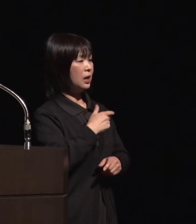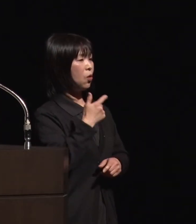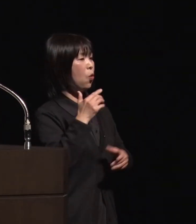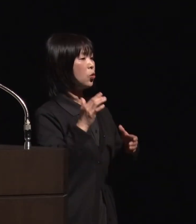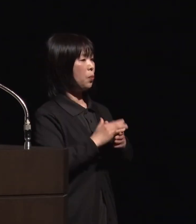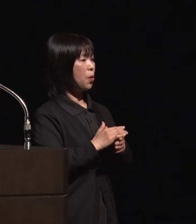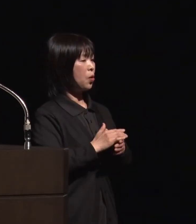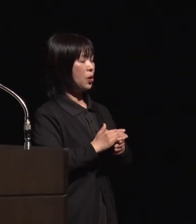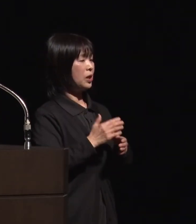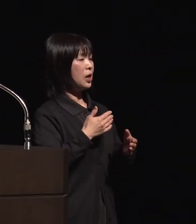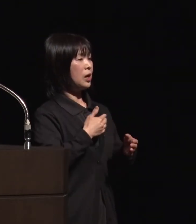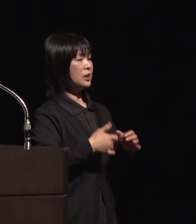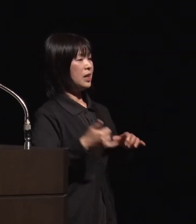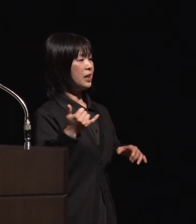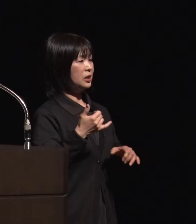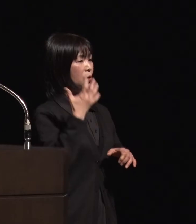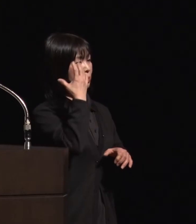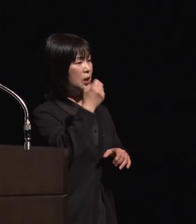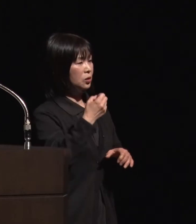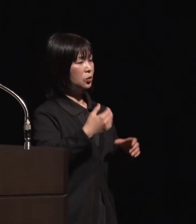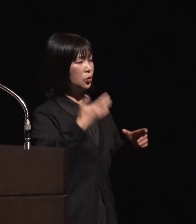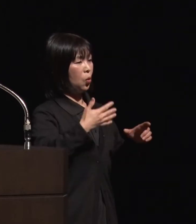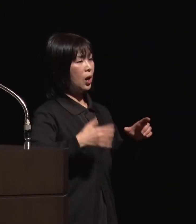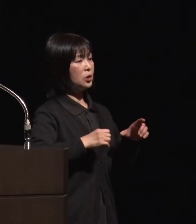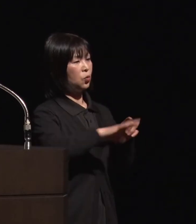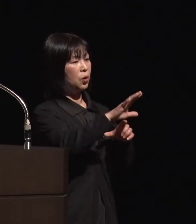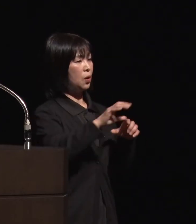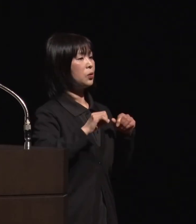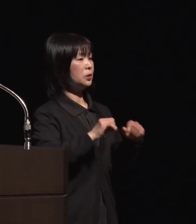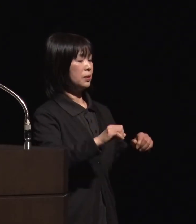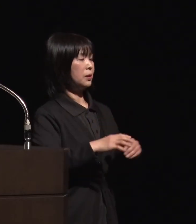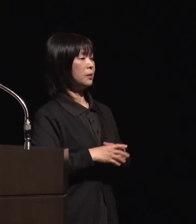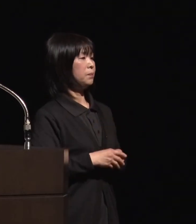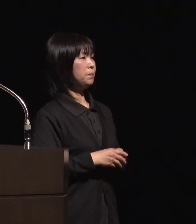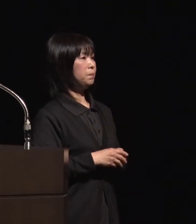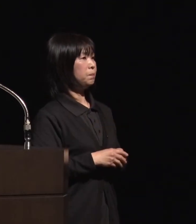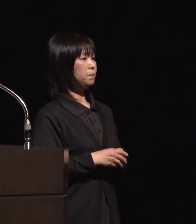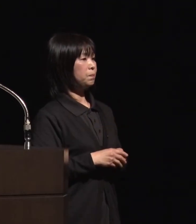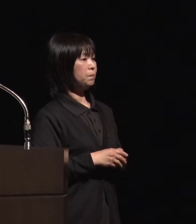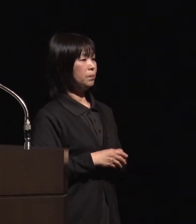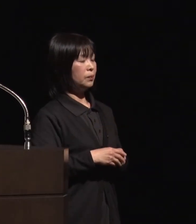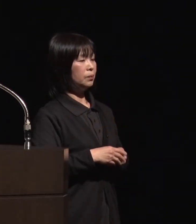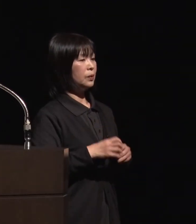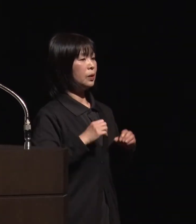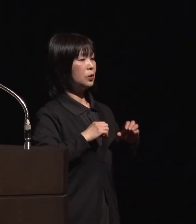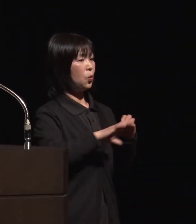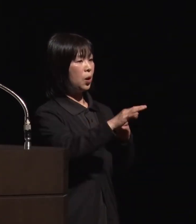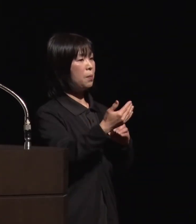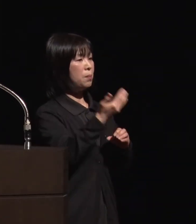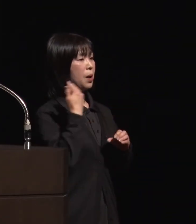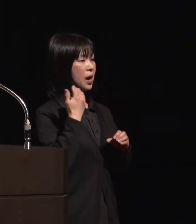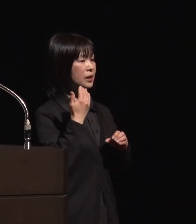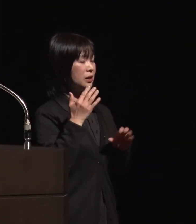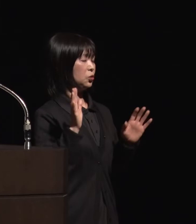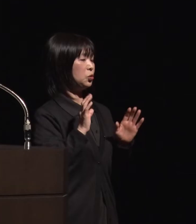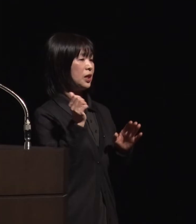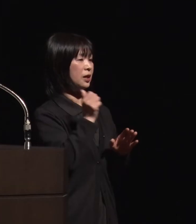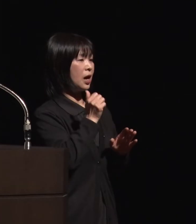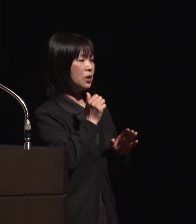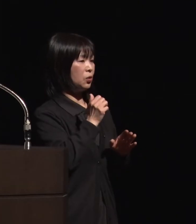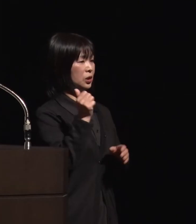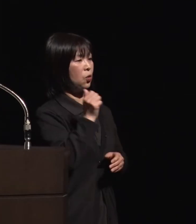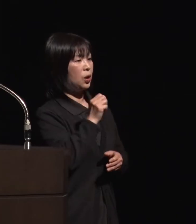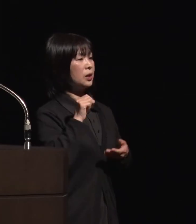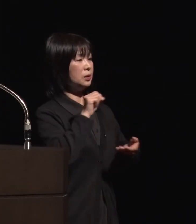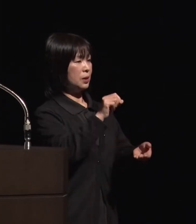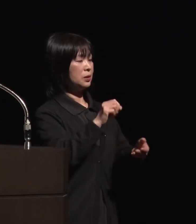魅力の動画上映を行います。上映前にジュニアガイドについてご紹